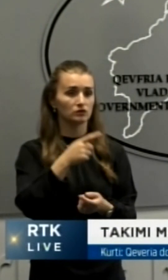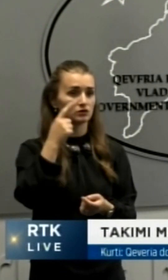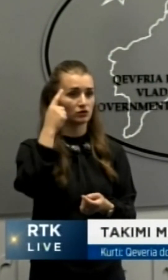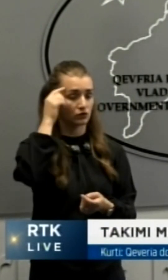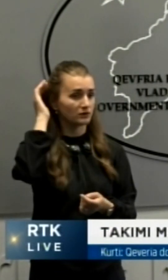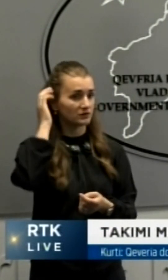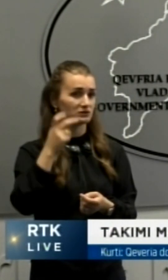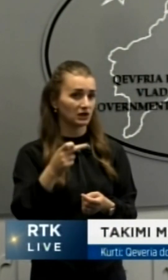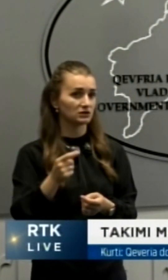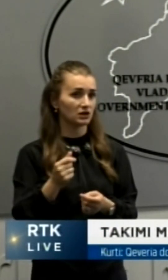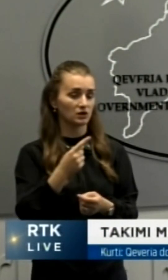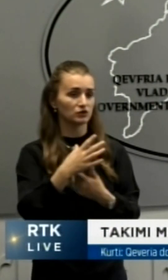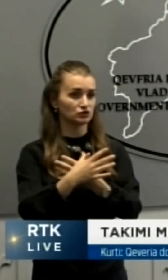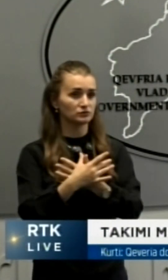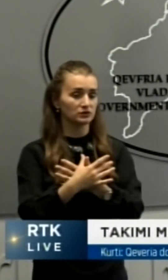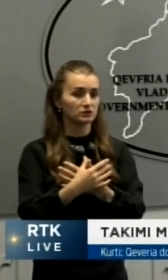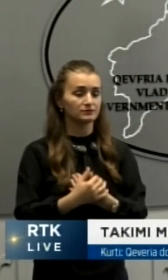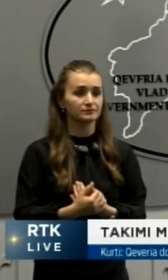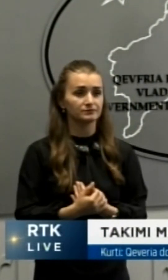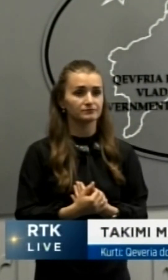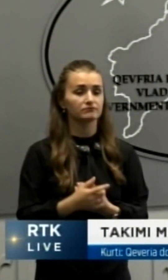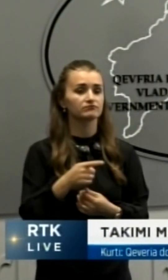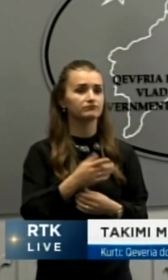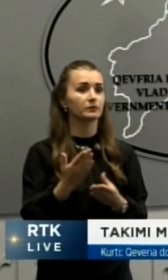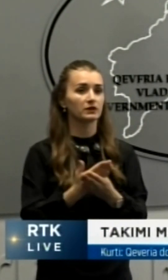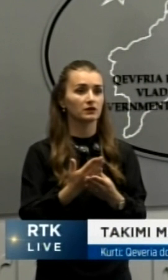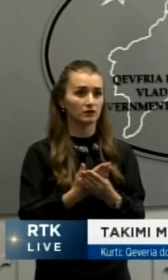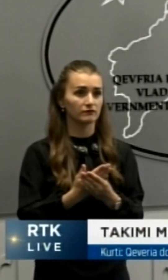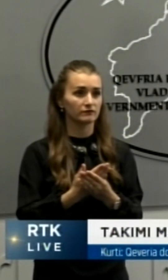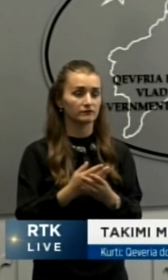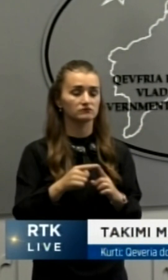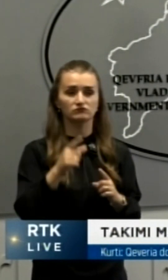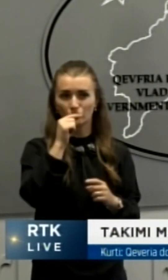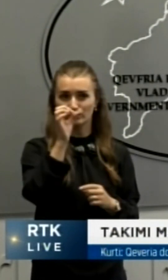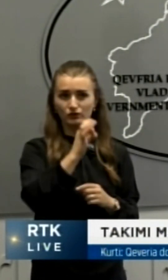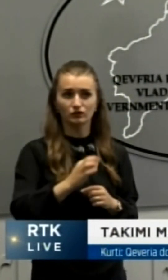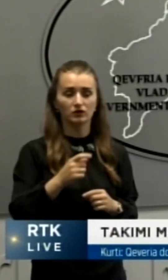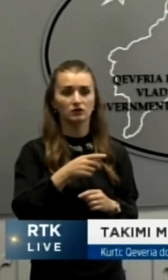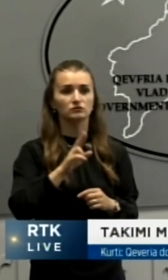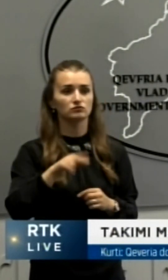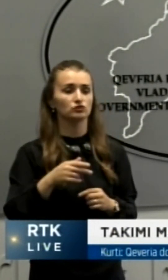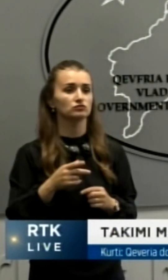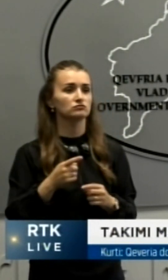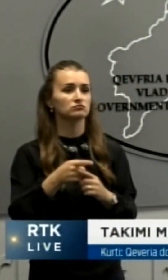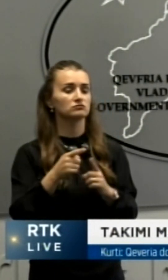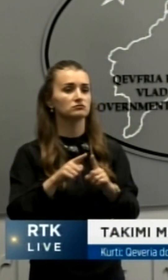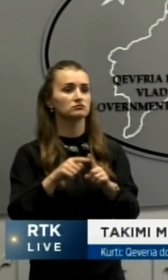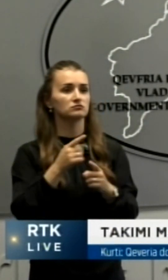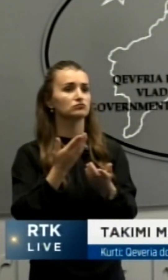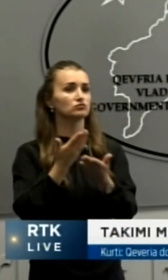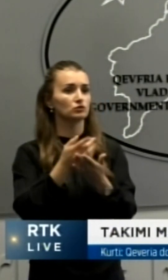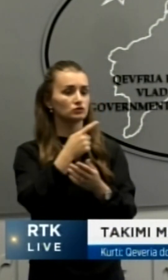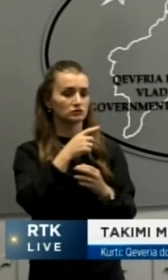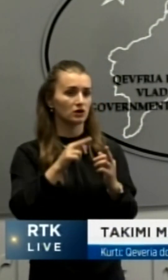Edi Rama këtë draft statut për pakisat kombëtare t'ja prezentoj presidentit të